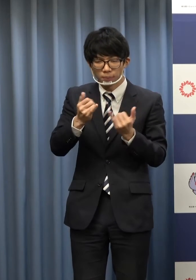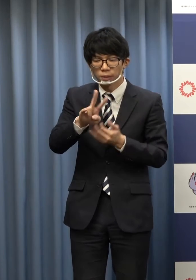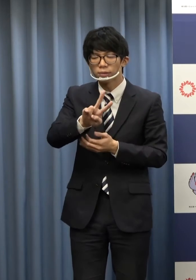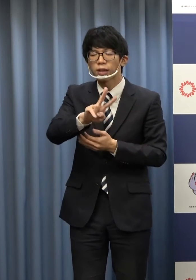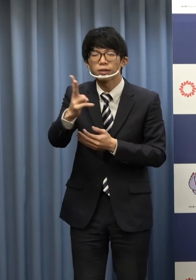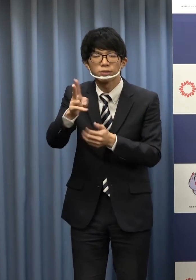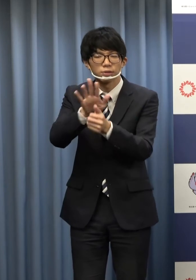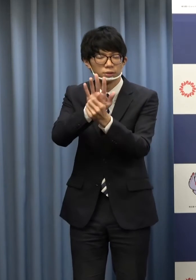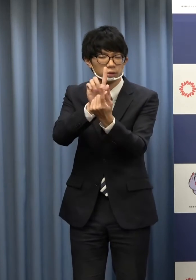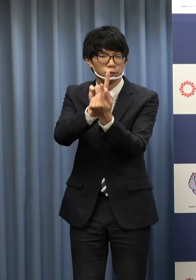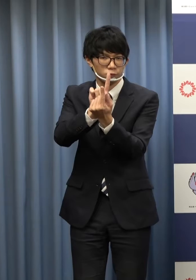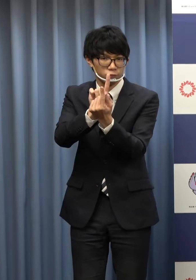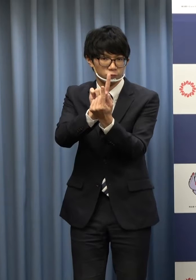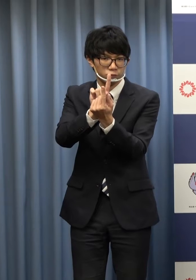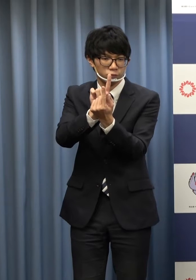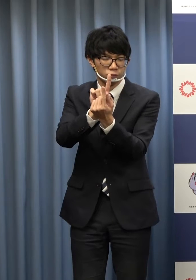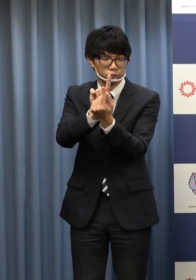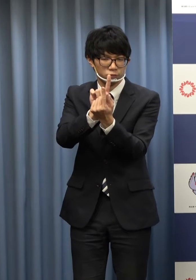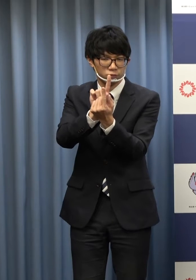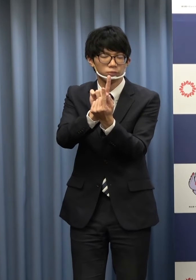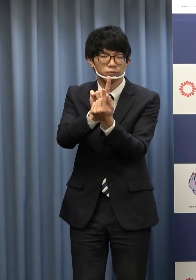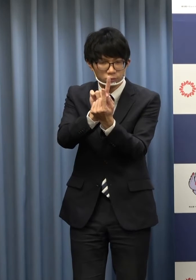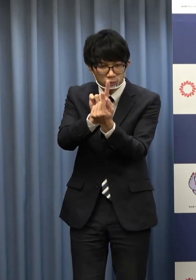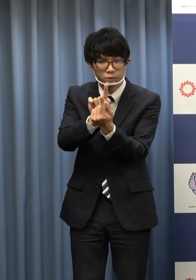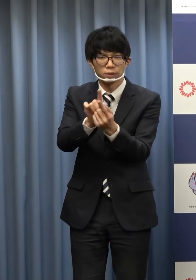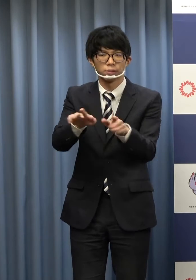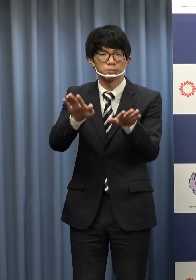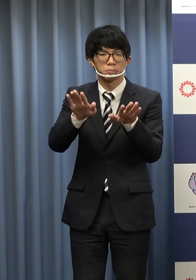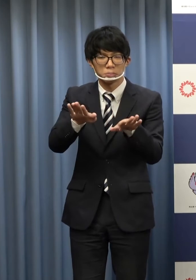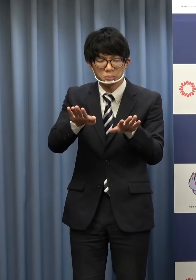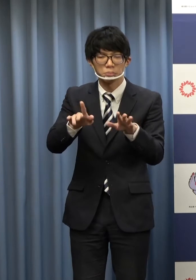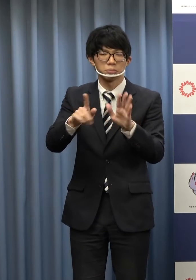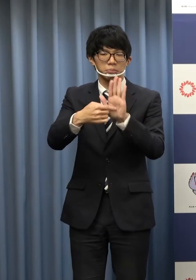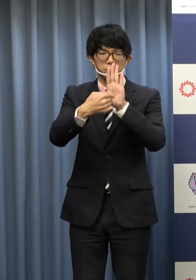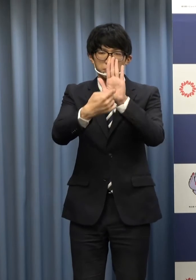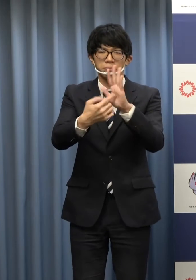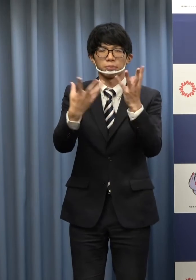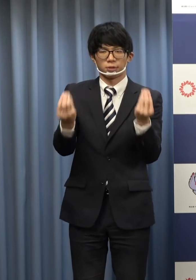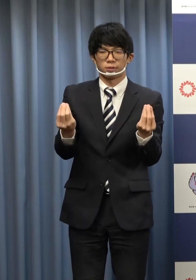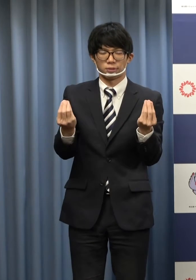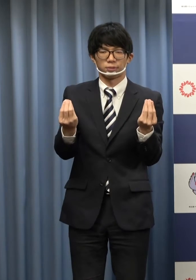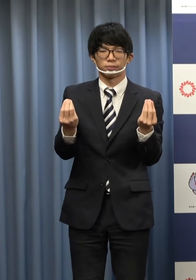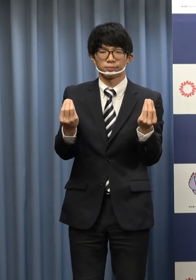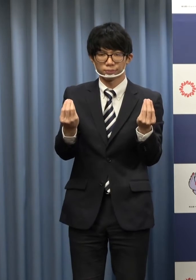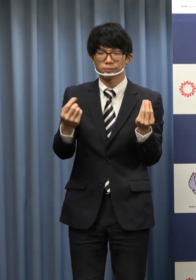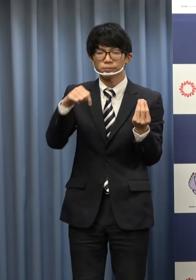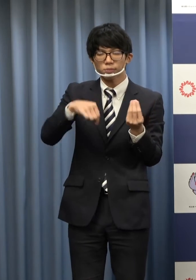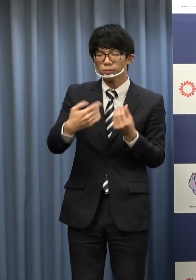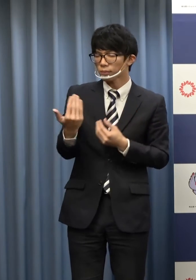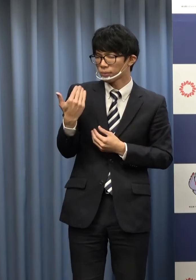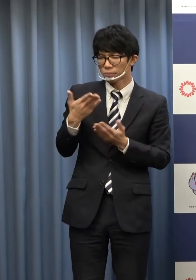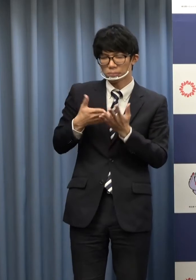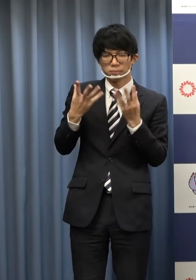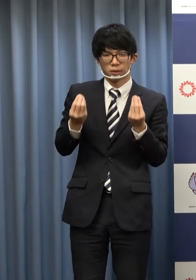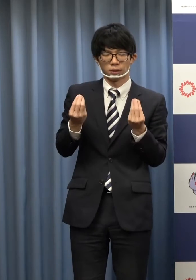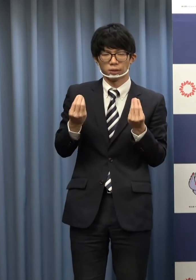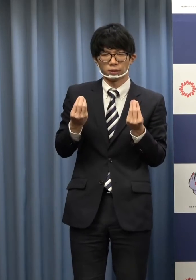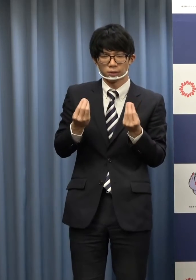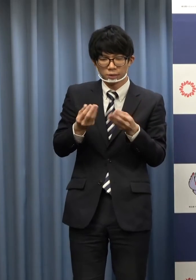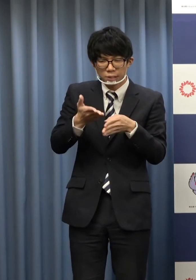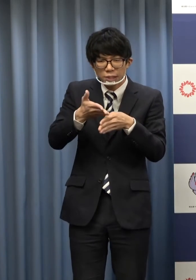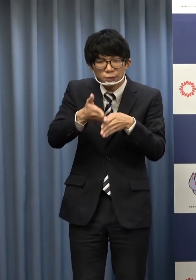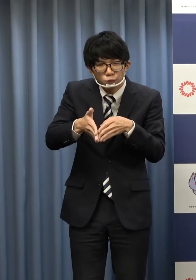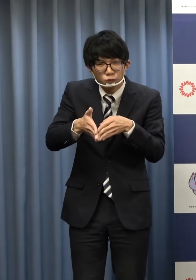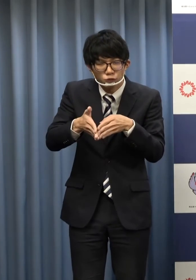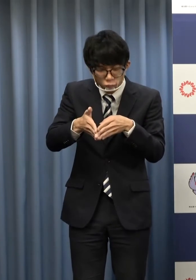策として示させていただいたところであります。ただそんな中でも先ほど申し上げた一部についてはまだちょっと